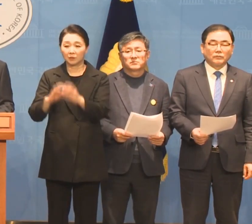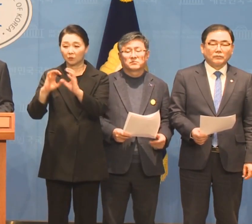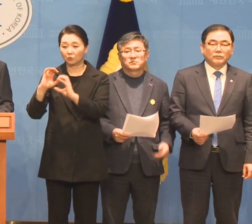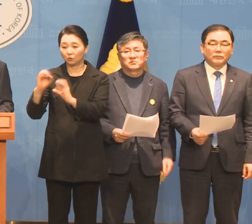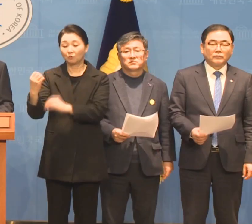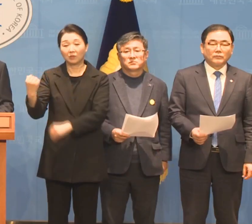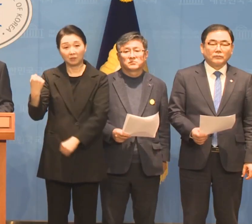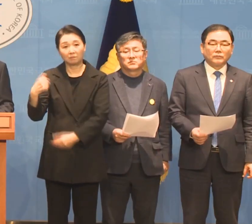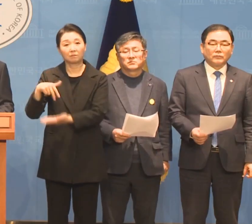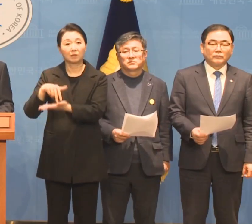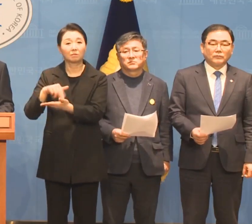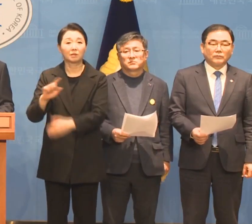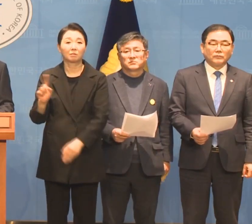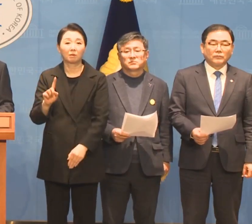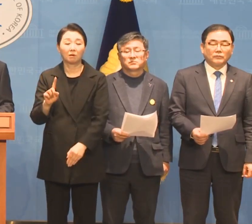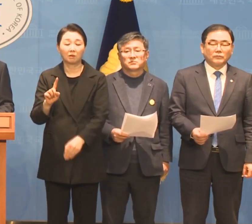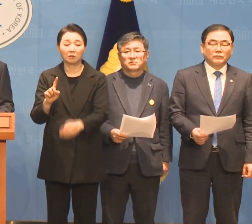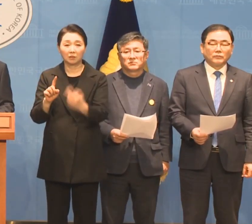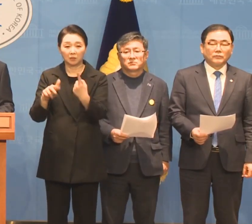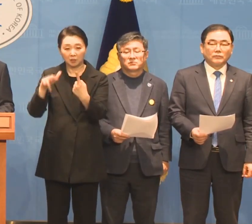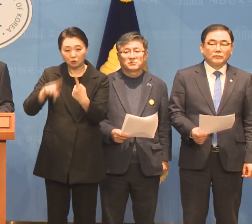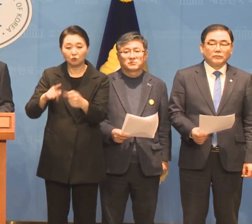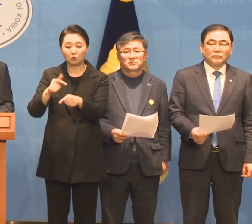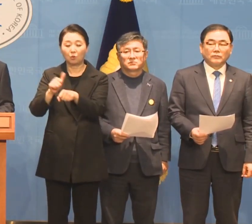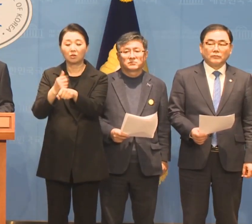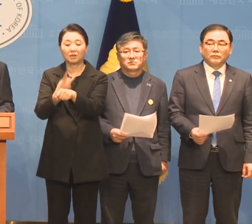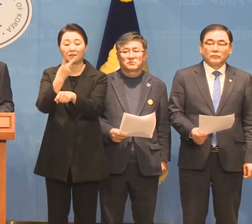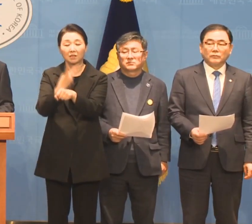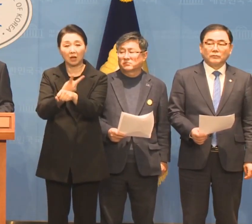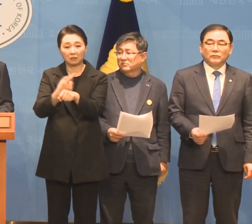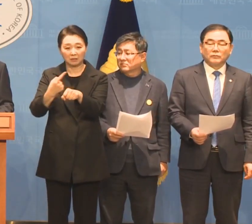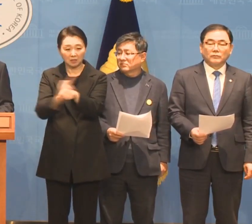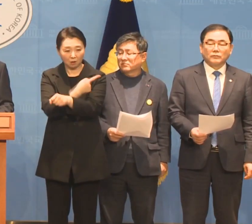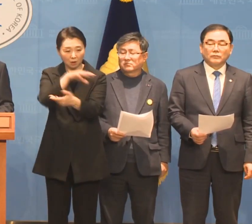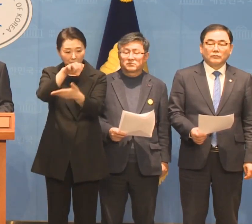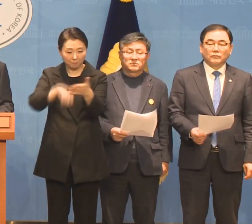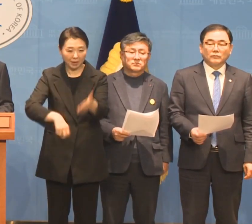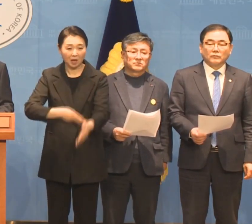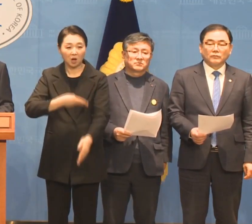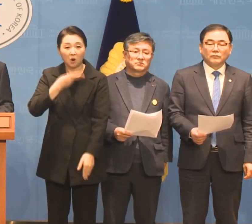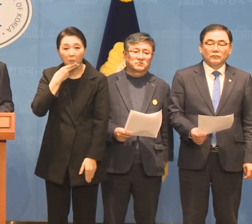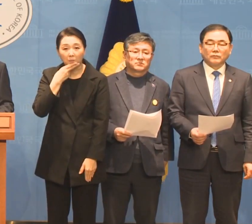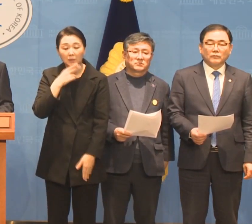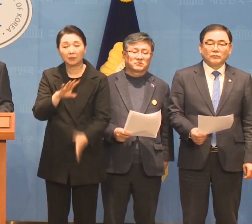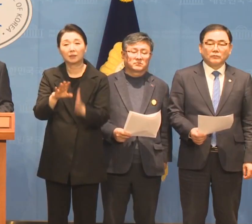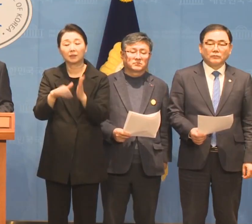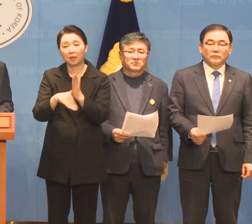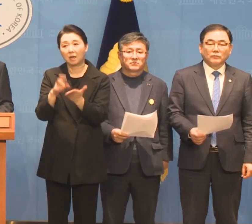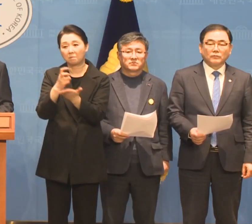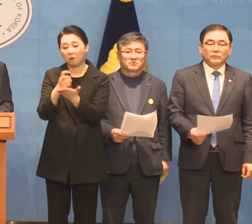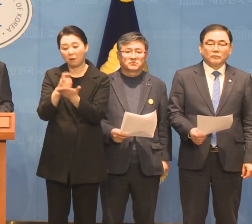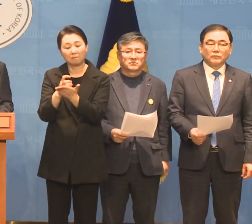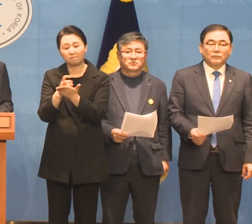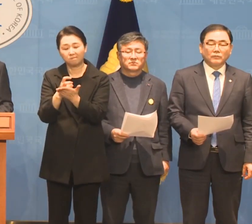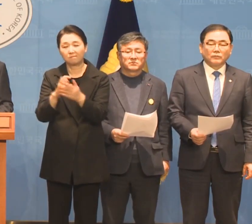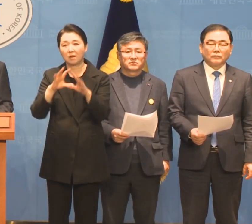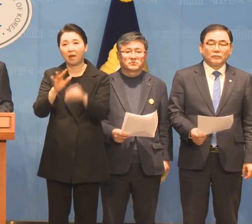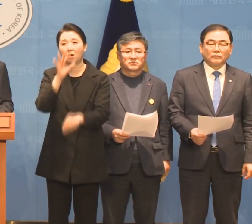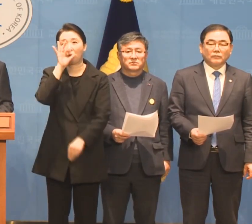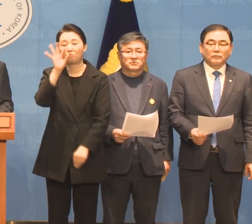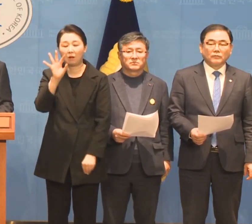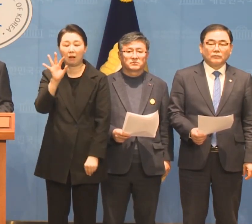국민의힘에서는 그 52시간 예외 조항이 아니면 이 법안을 처리할 수 없다고 목리를 부리고